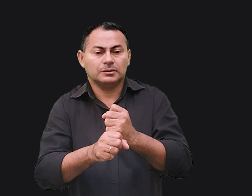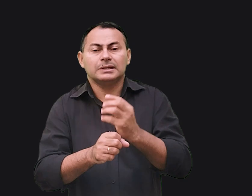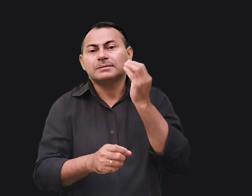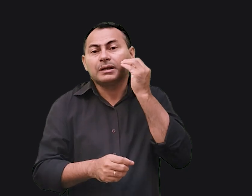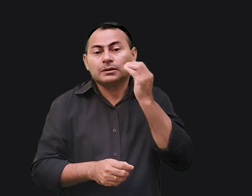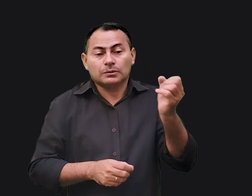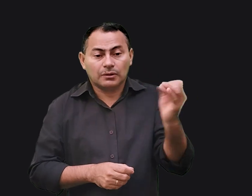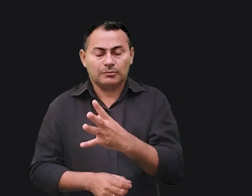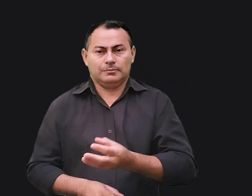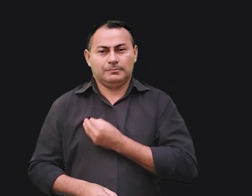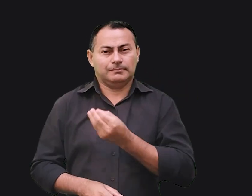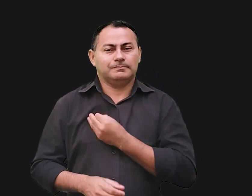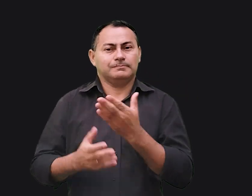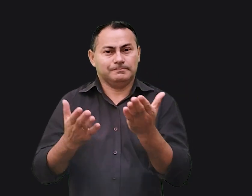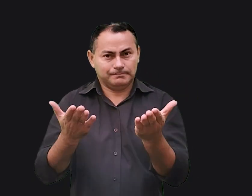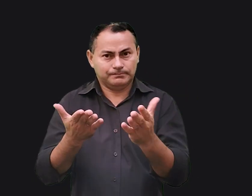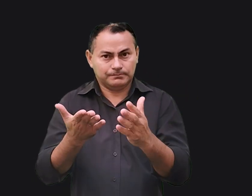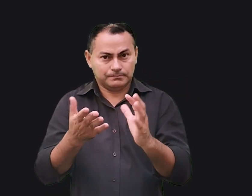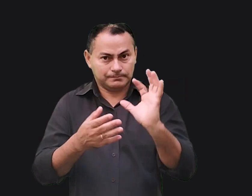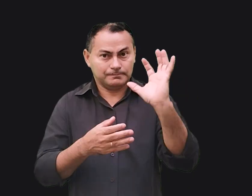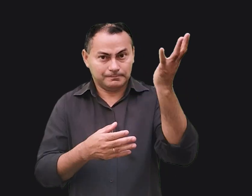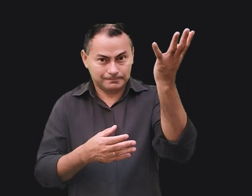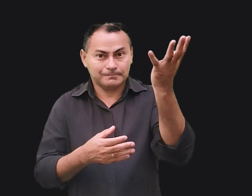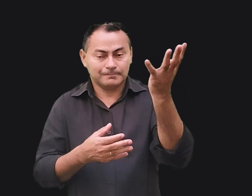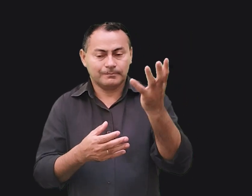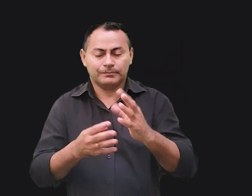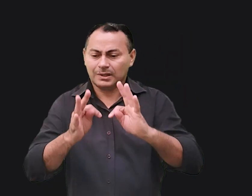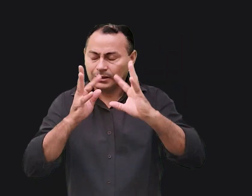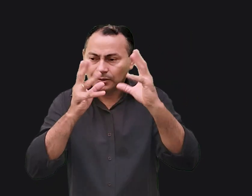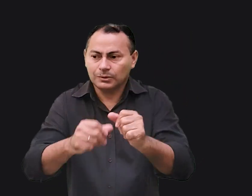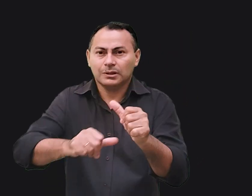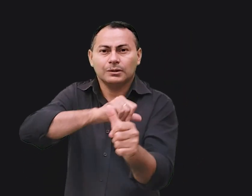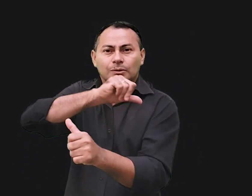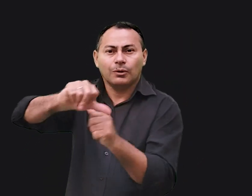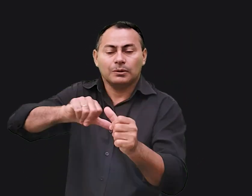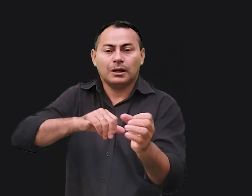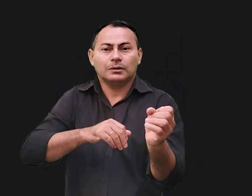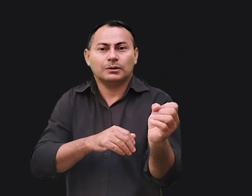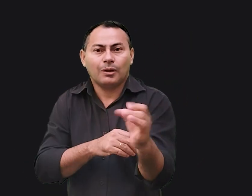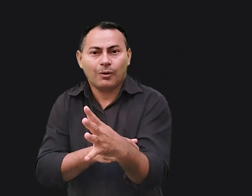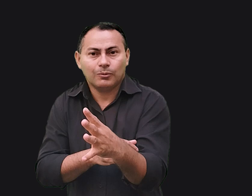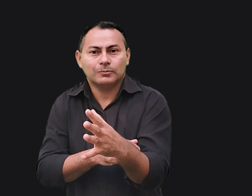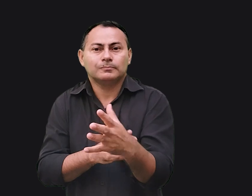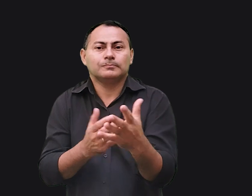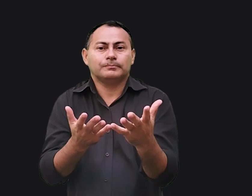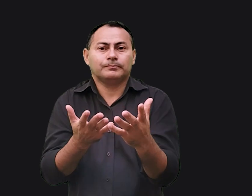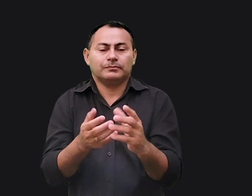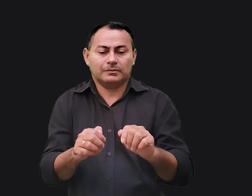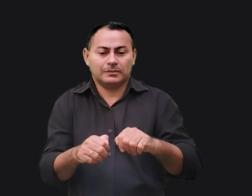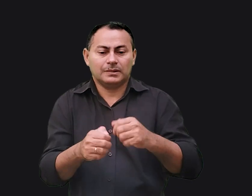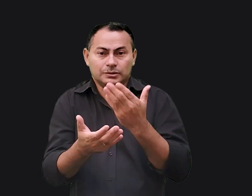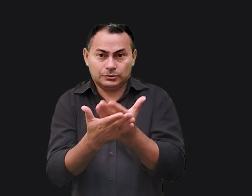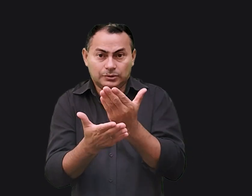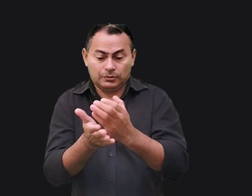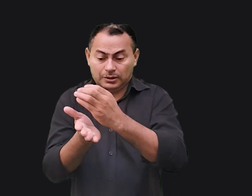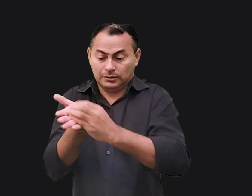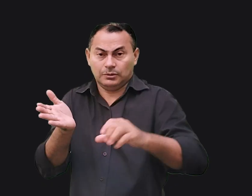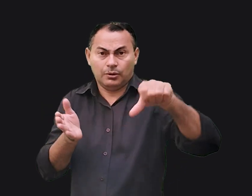experimente o novo nascimento. Quando isso acontece, tudo se torna novo. Estudaremos no capítulo 9